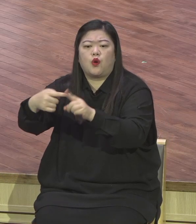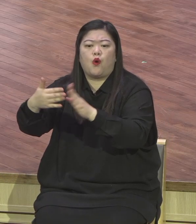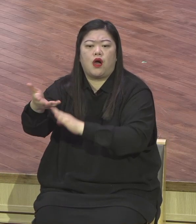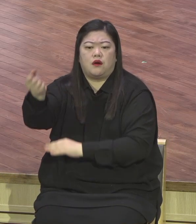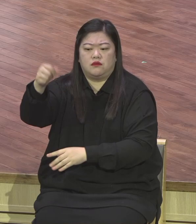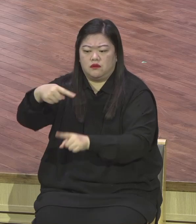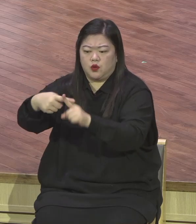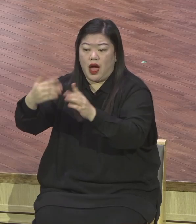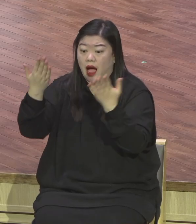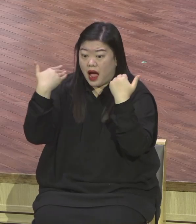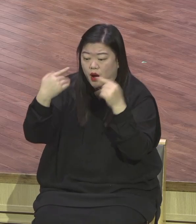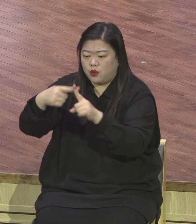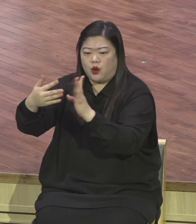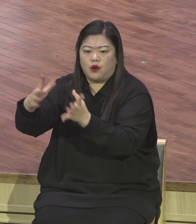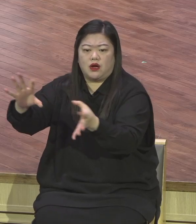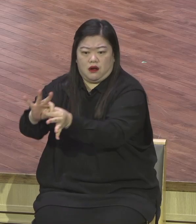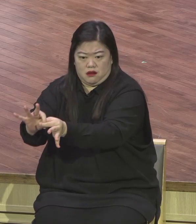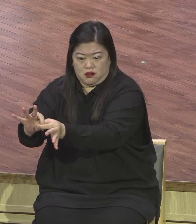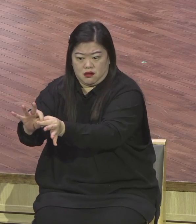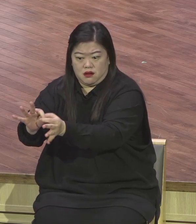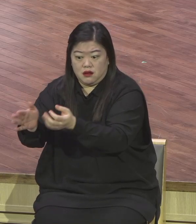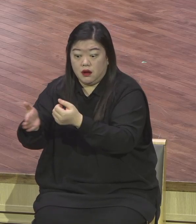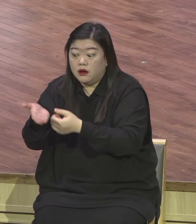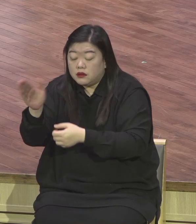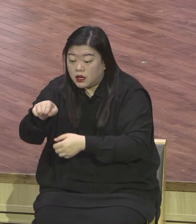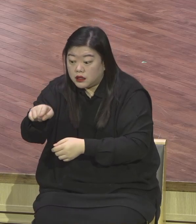예수 믿는다고 쫓겨난 호적을 파버렸다.